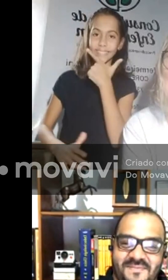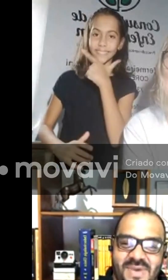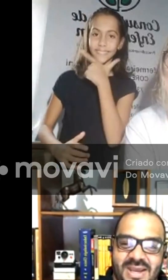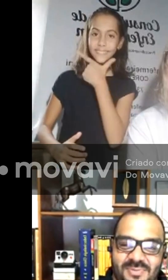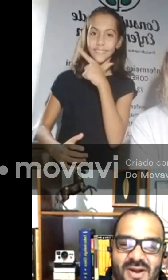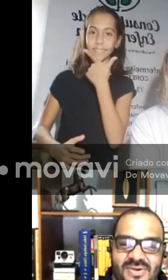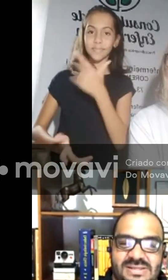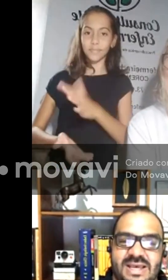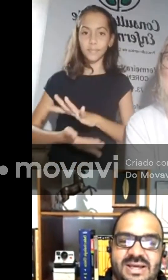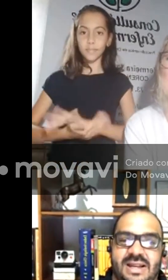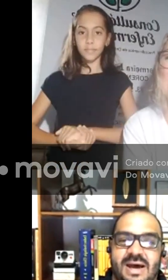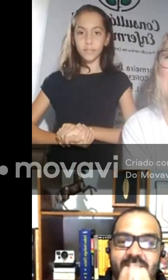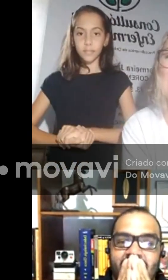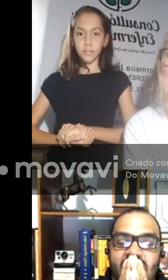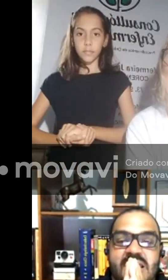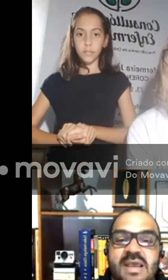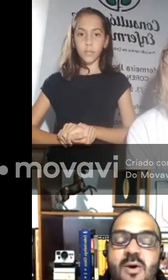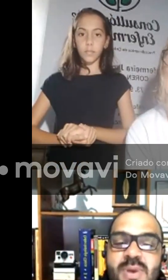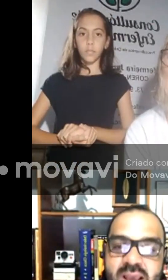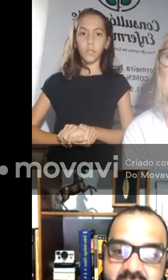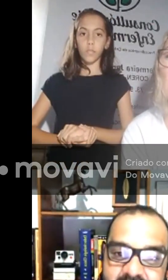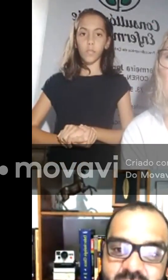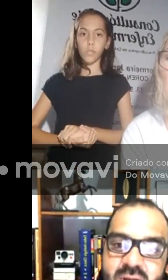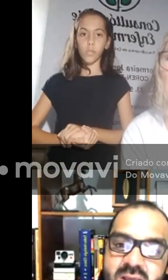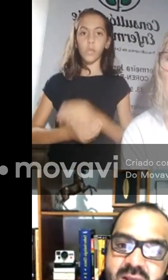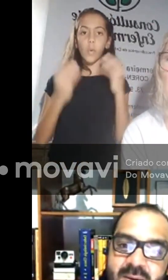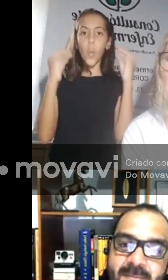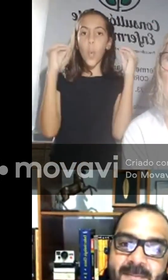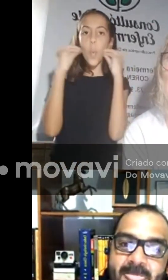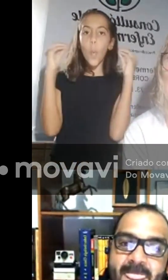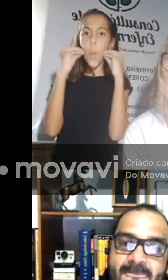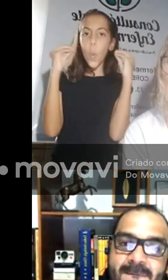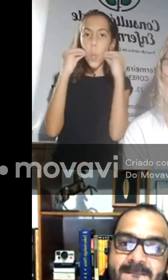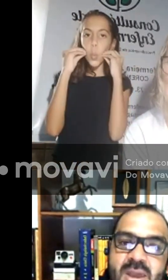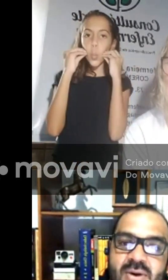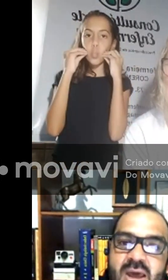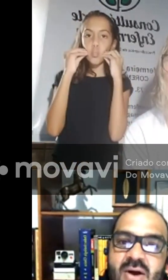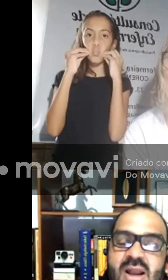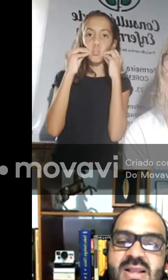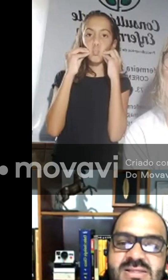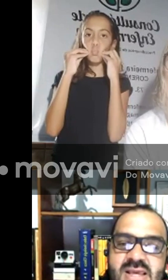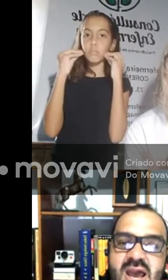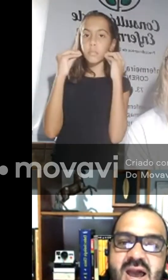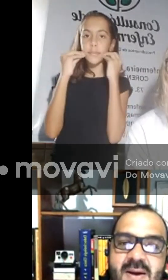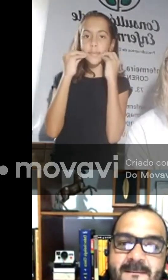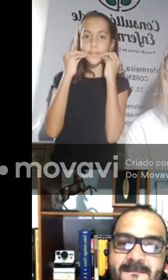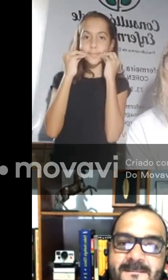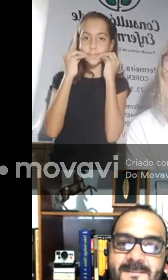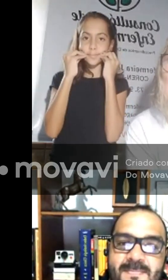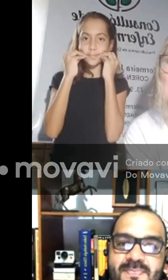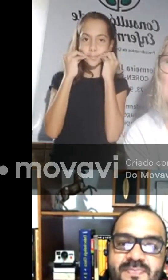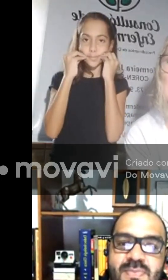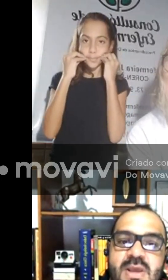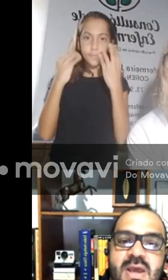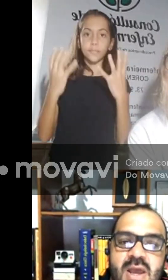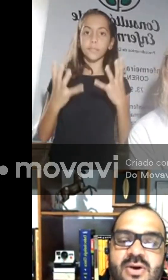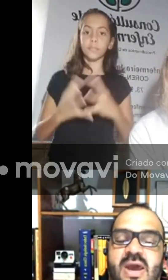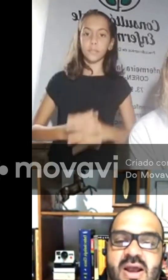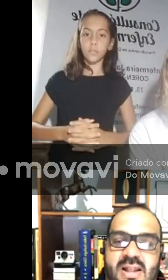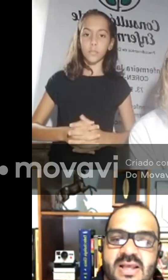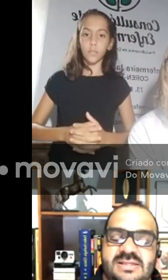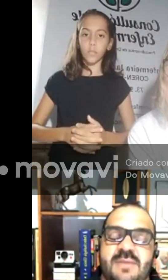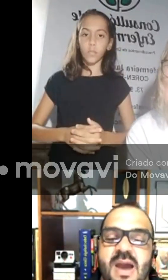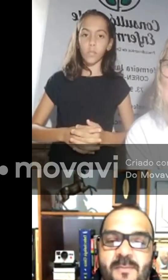É isso Beijo para mesmo. você, Jana. E Quer fazer mais, obrigado. quer fazer Eu mais quero algum agradecer agradecimento? Eu